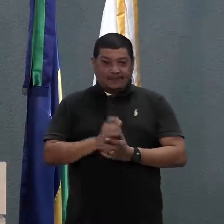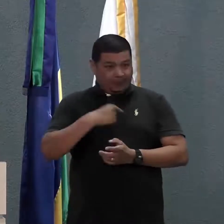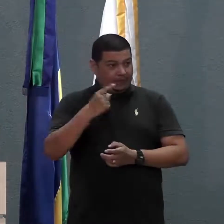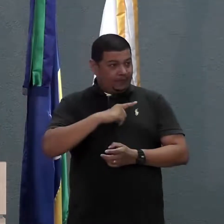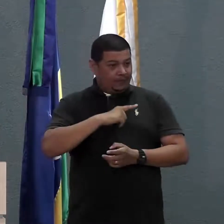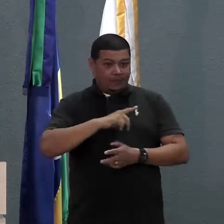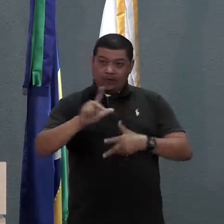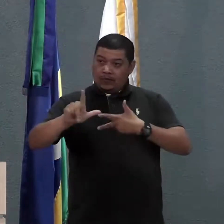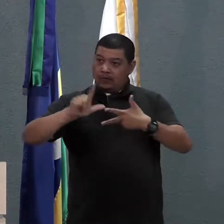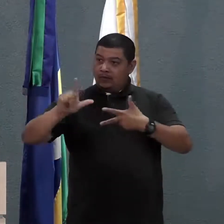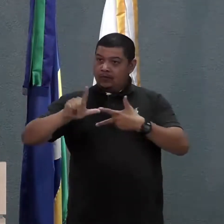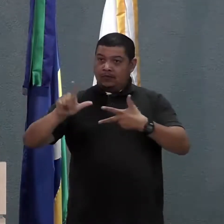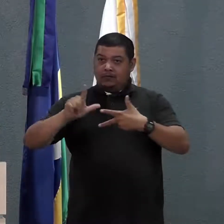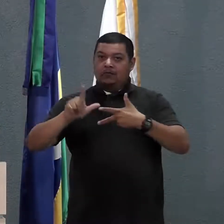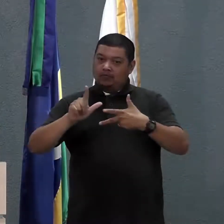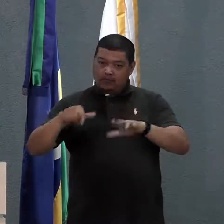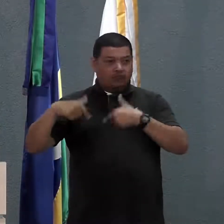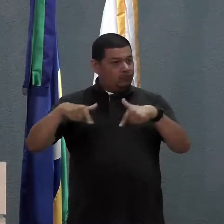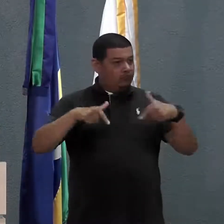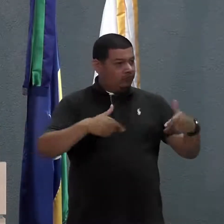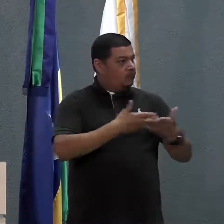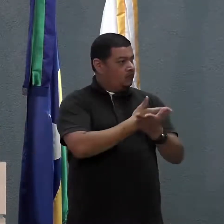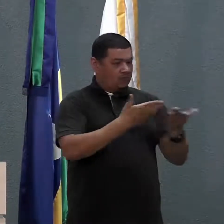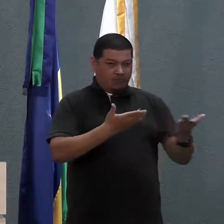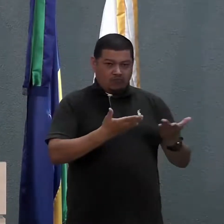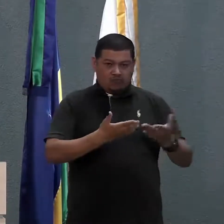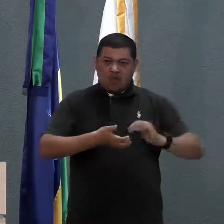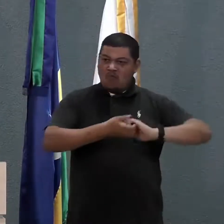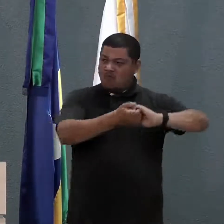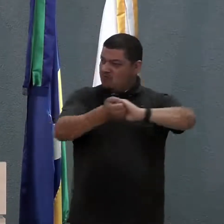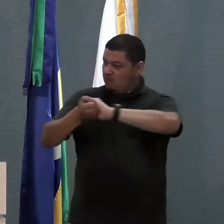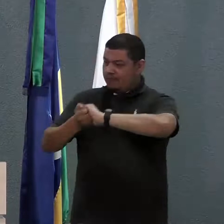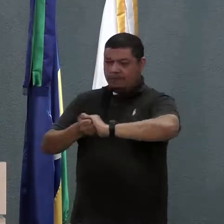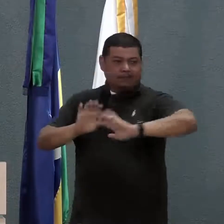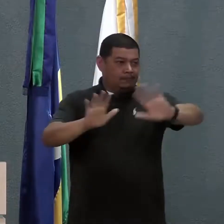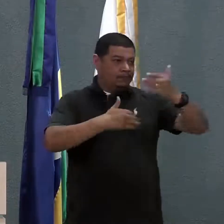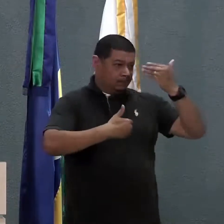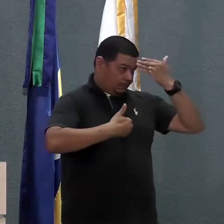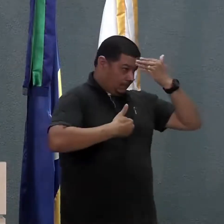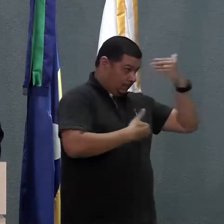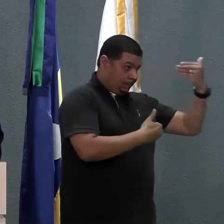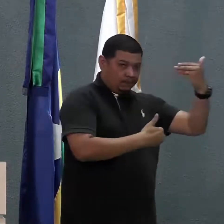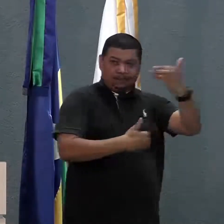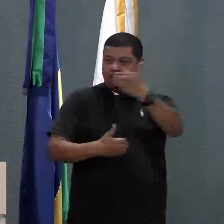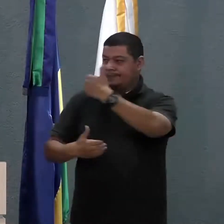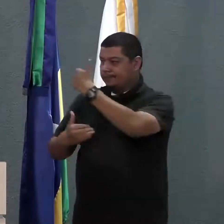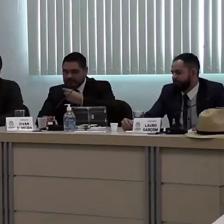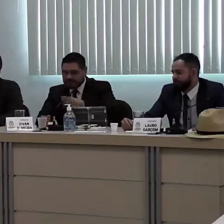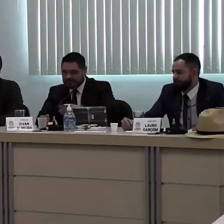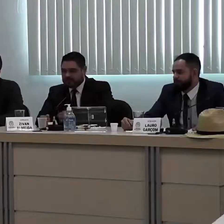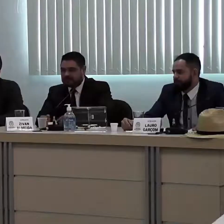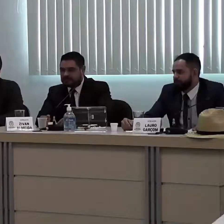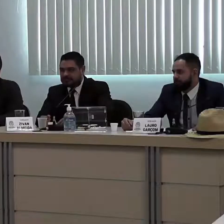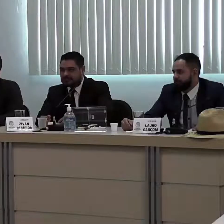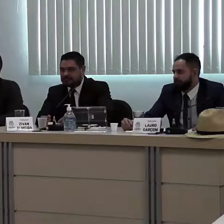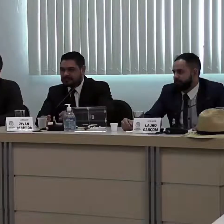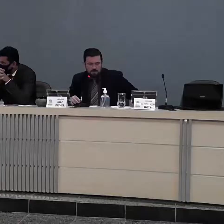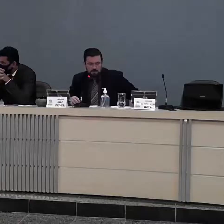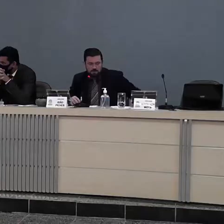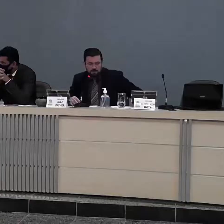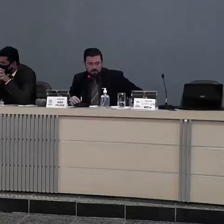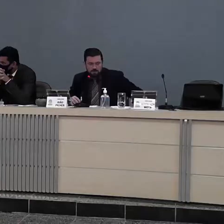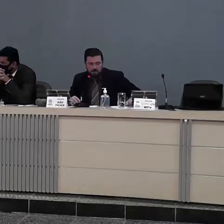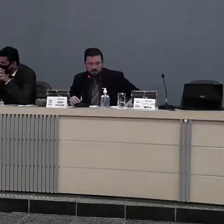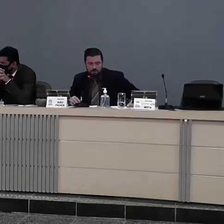temos um legislativo muito atuante, vocês estão todos de parabéns. Muito obrigado, presidente. Meu amigo, doutor Jorge, eu que